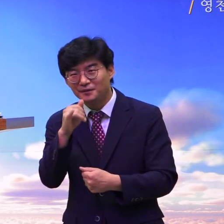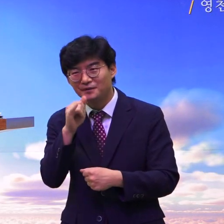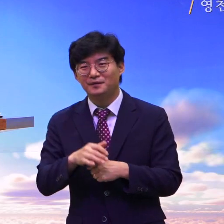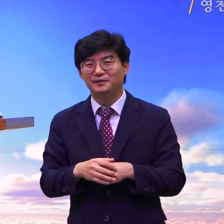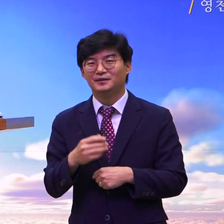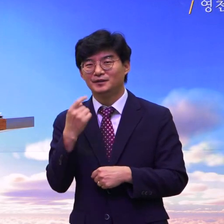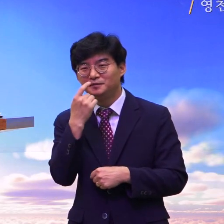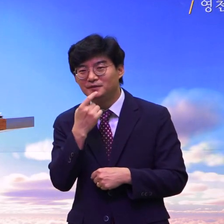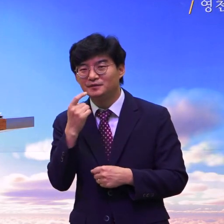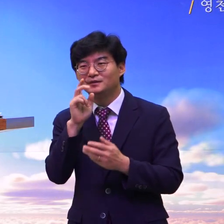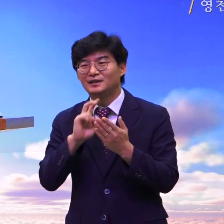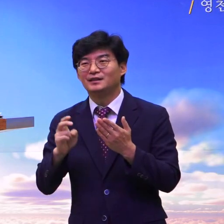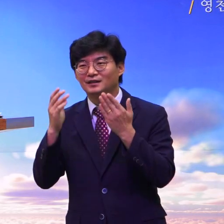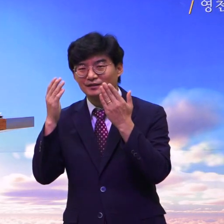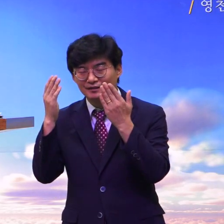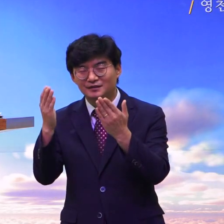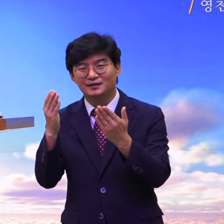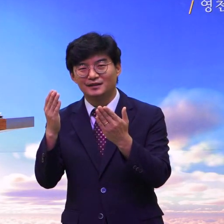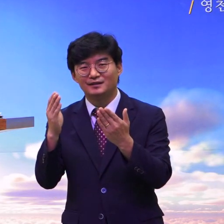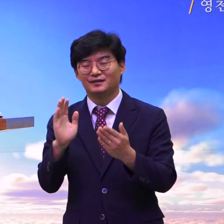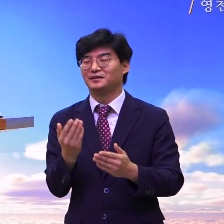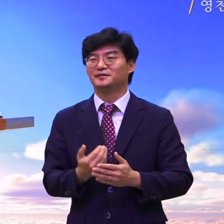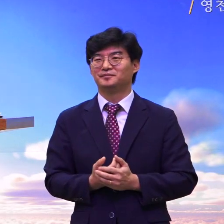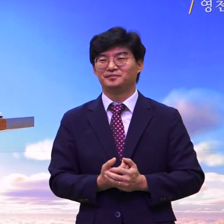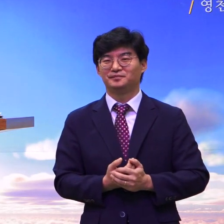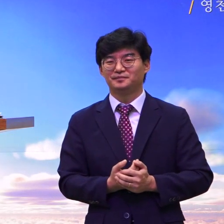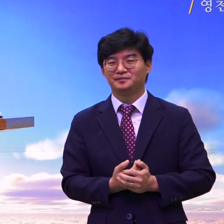하나님을 찬양하고 송축하고 있습니다.